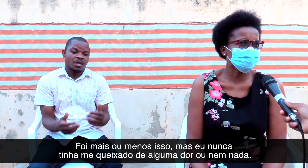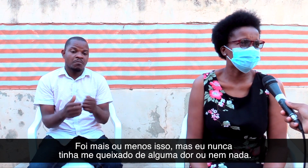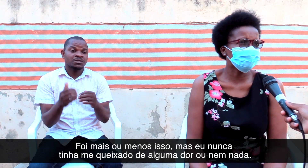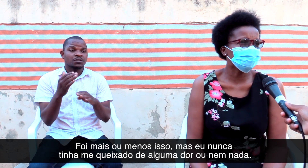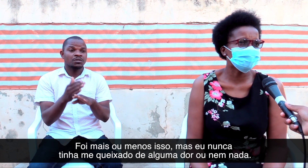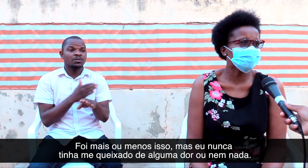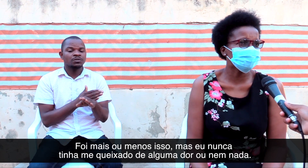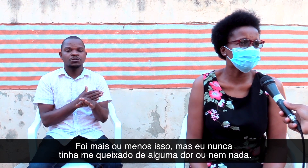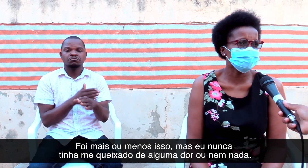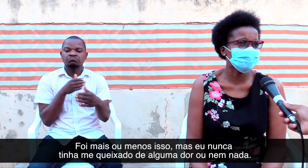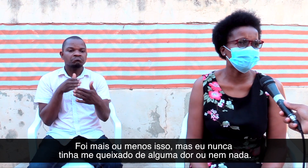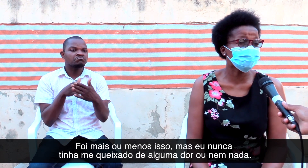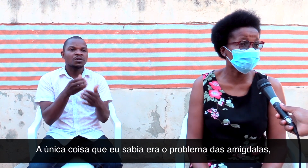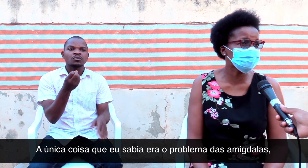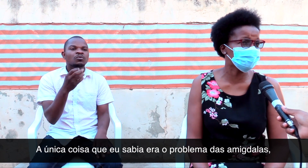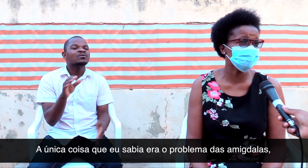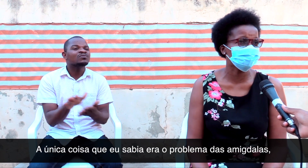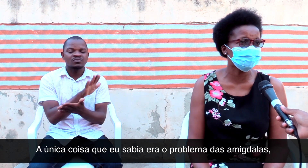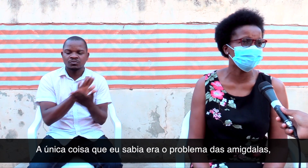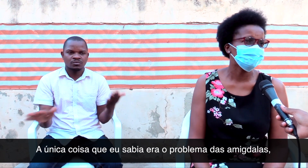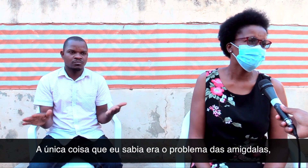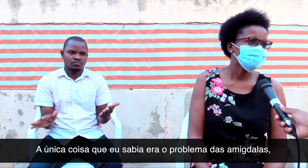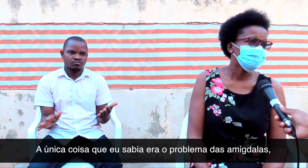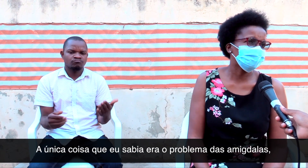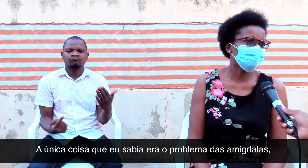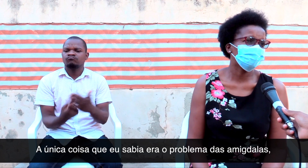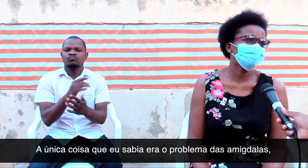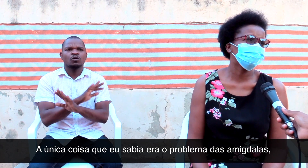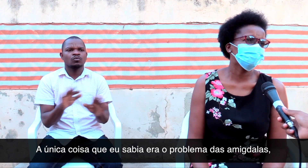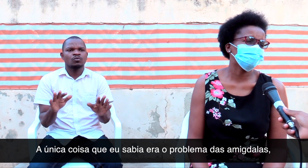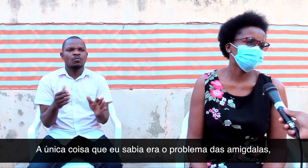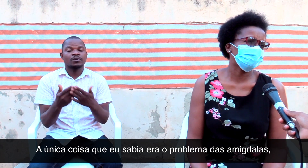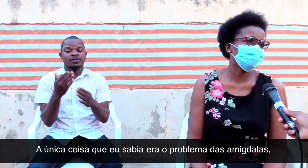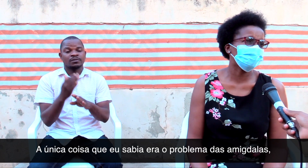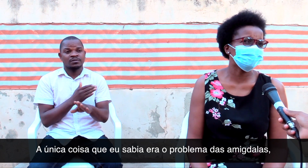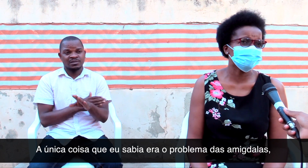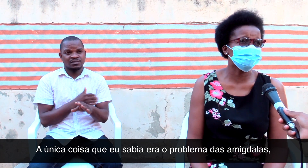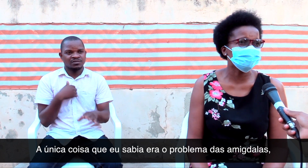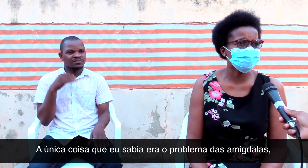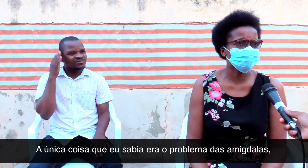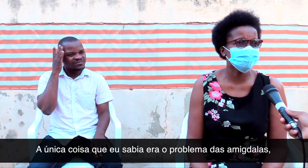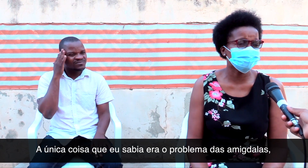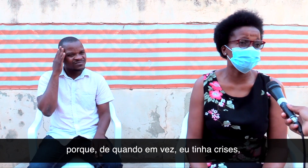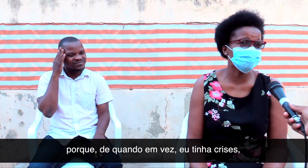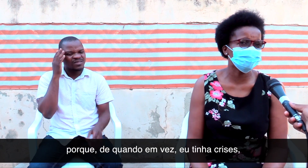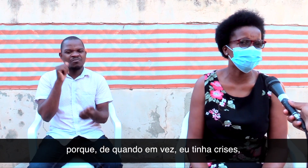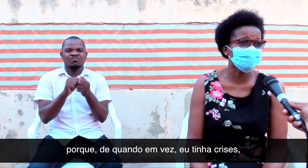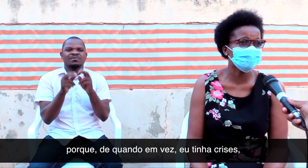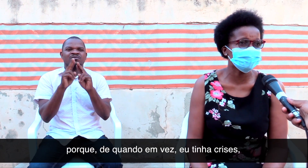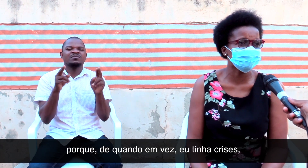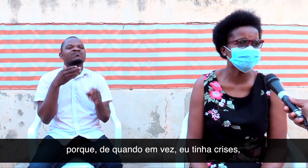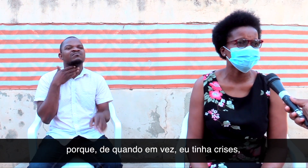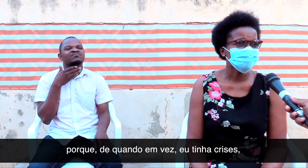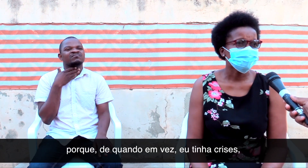tinha me queixado de alguma dor nem nada. A única coisa que eu sabia era o problema das amígdalas, porque quantas vezes eu